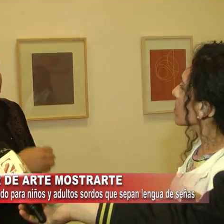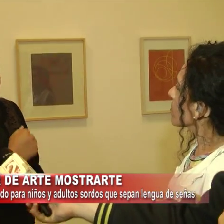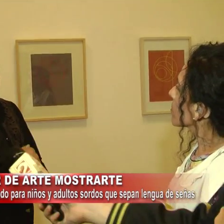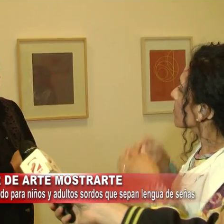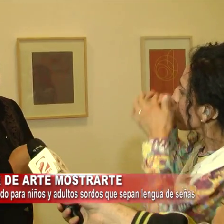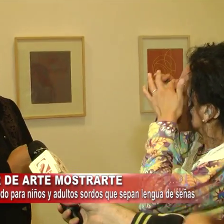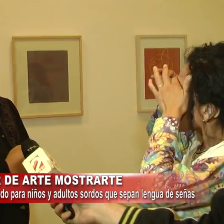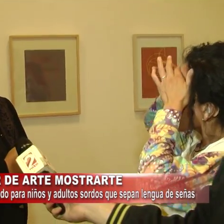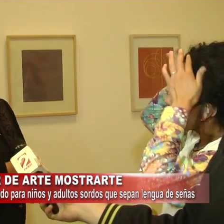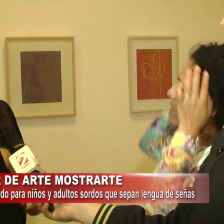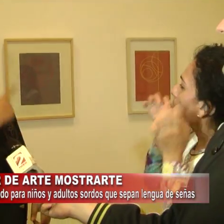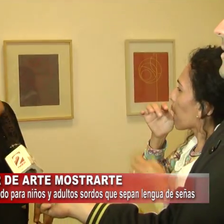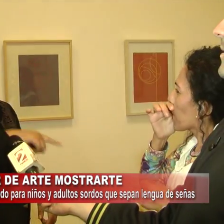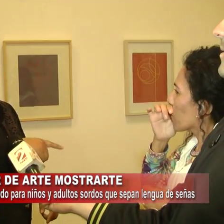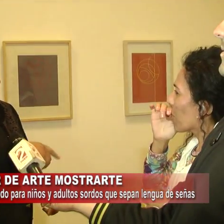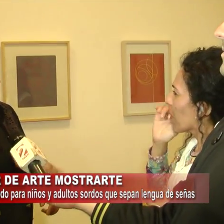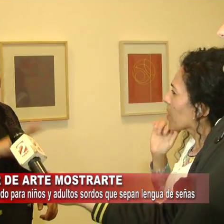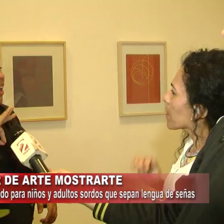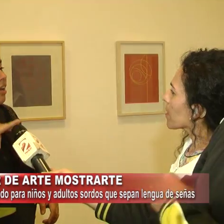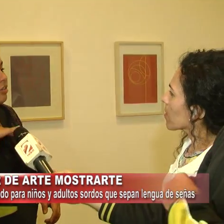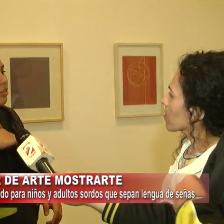Gracias. Gracias. Gracias.